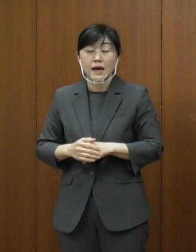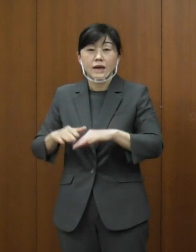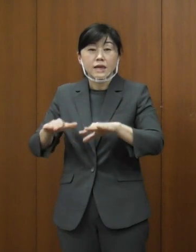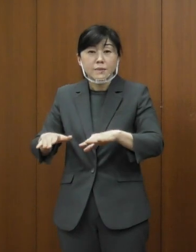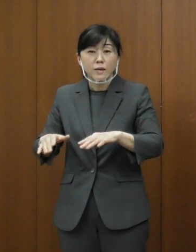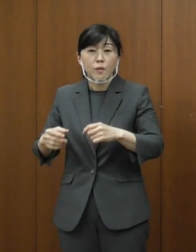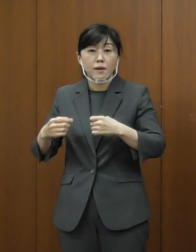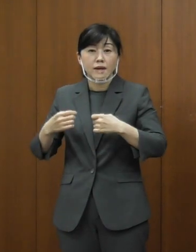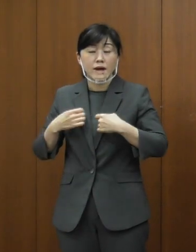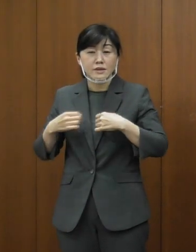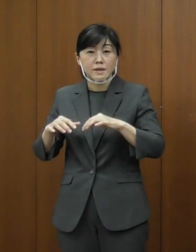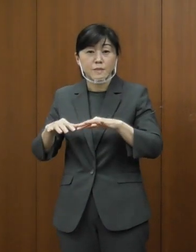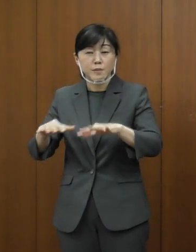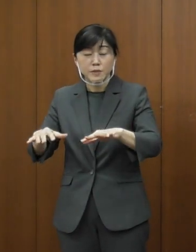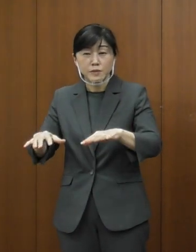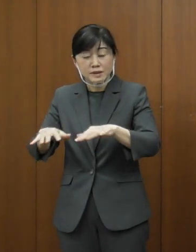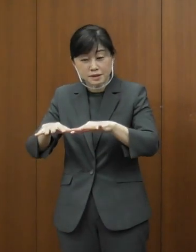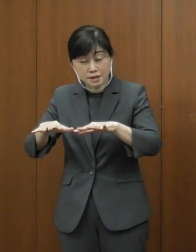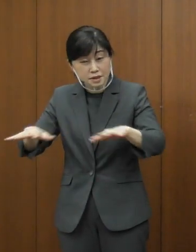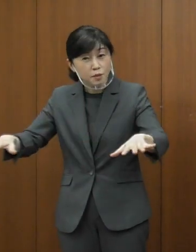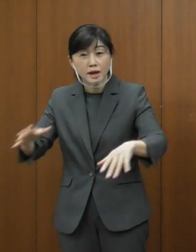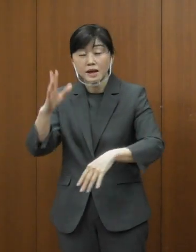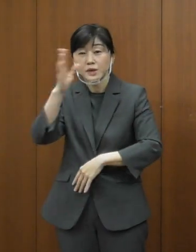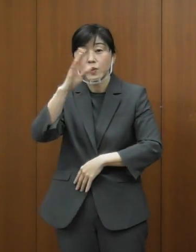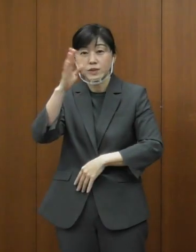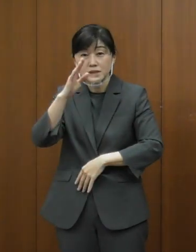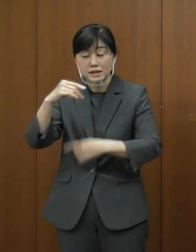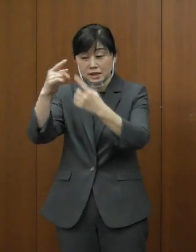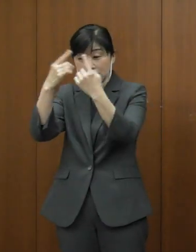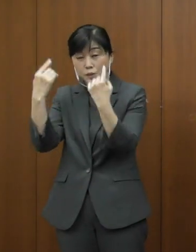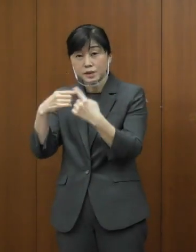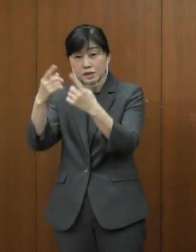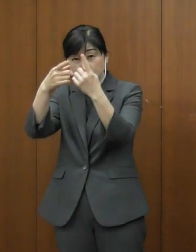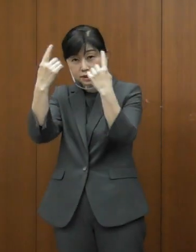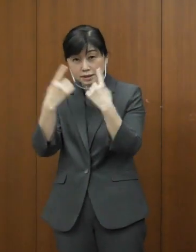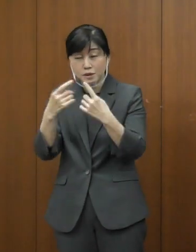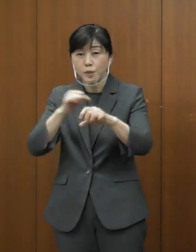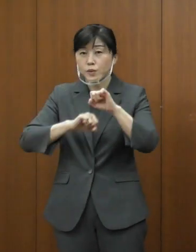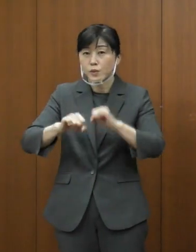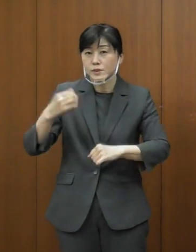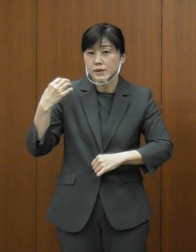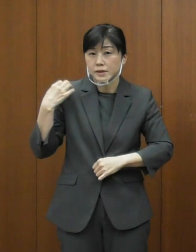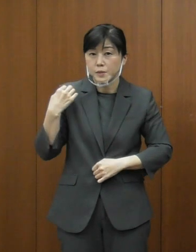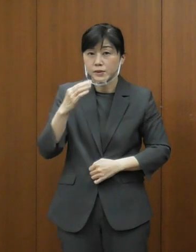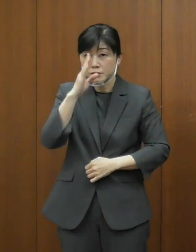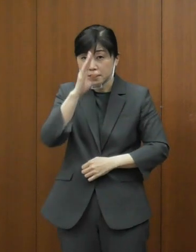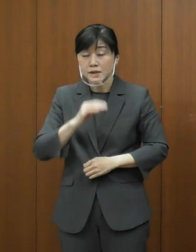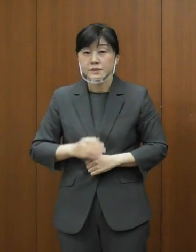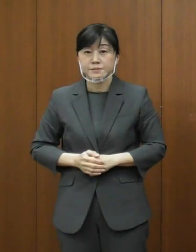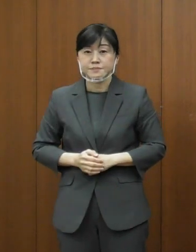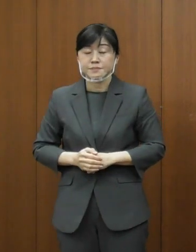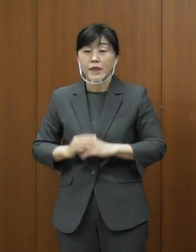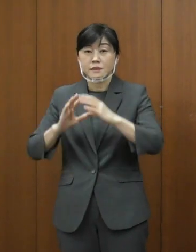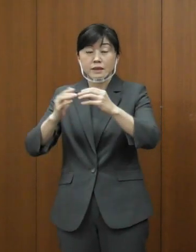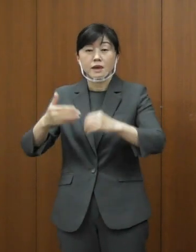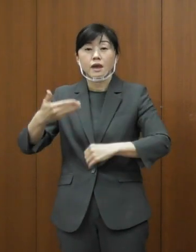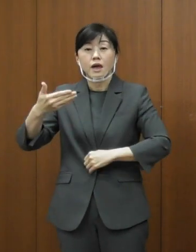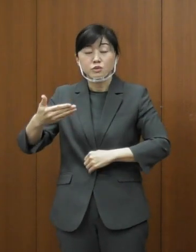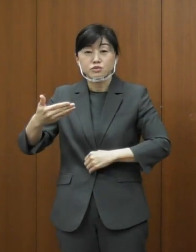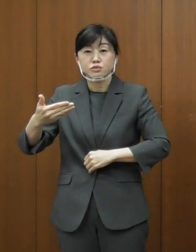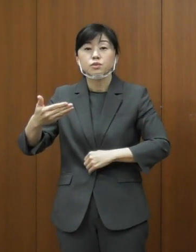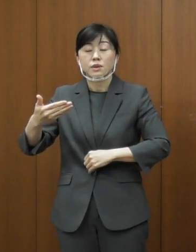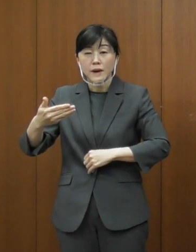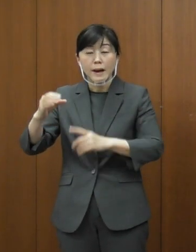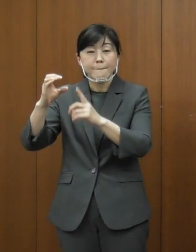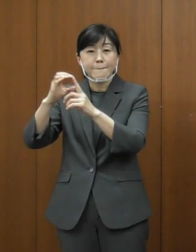ないように、一人一人が責任ある行動をお願いします。世田谷区として PCR 検